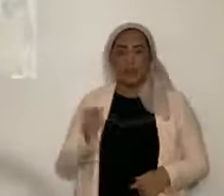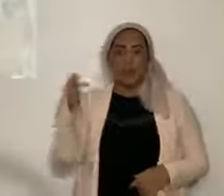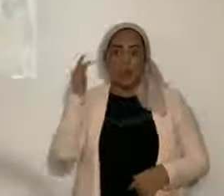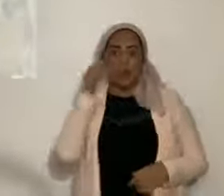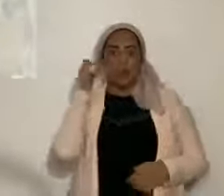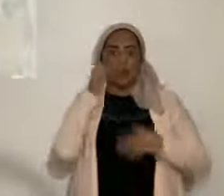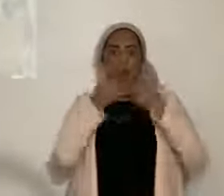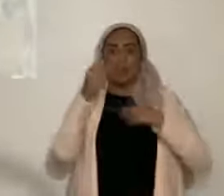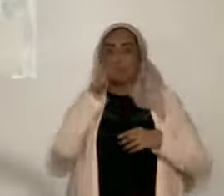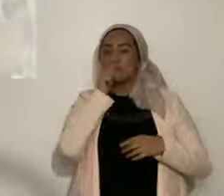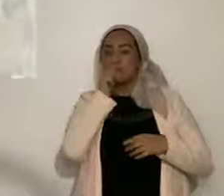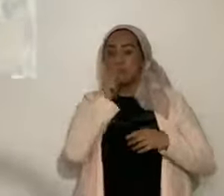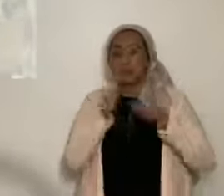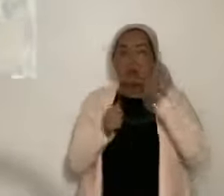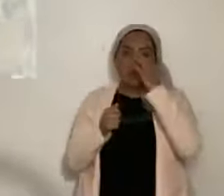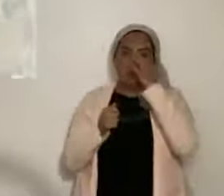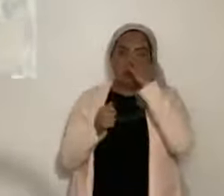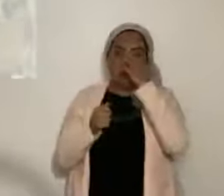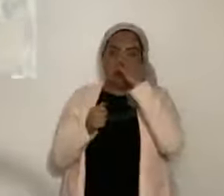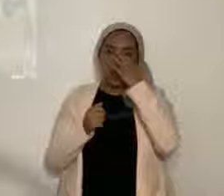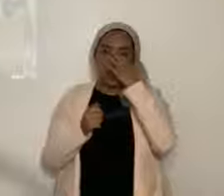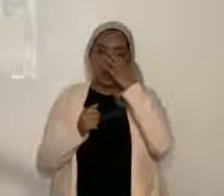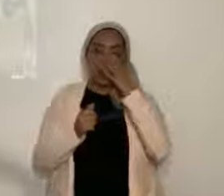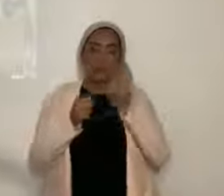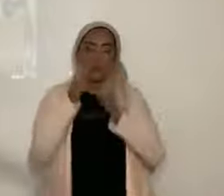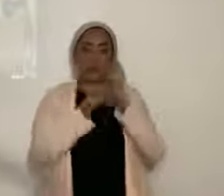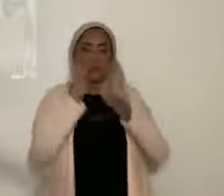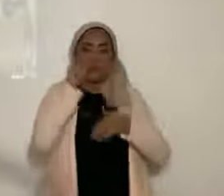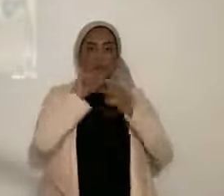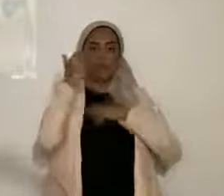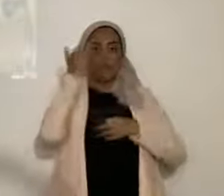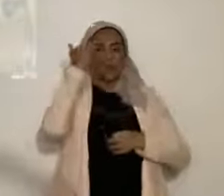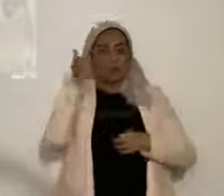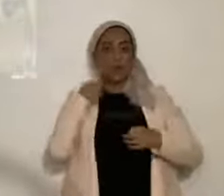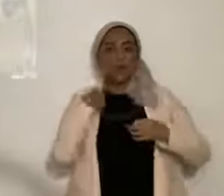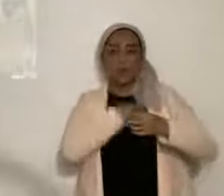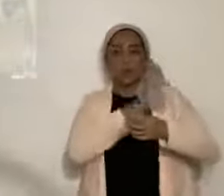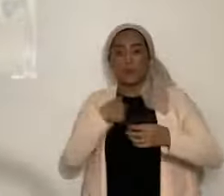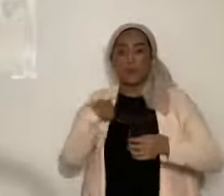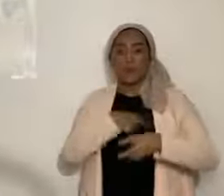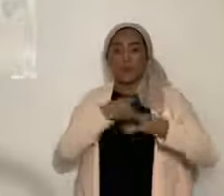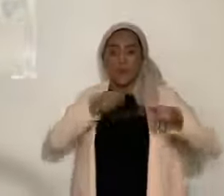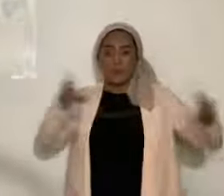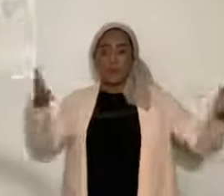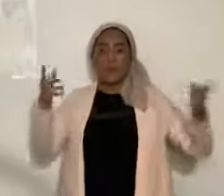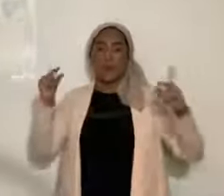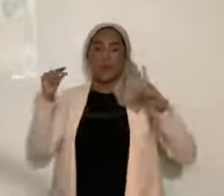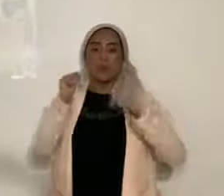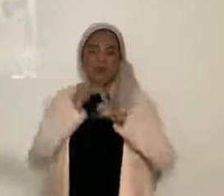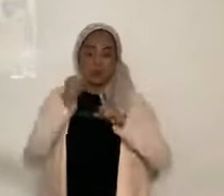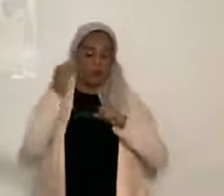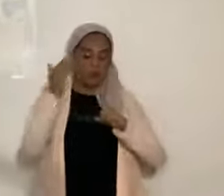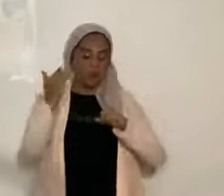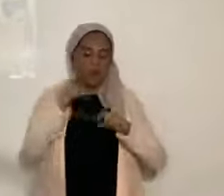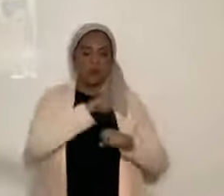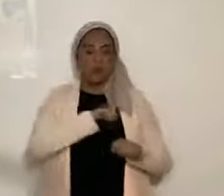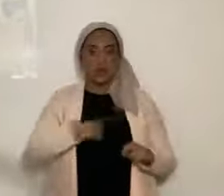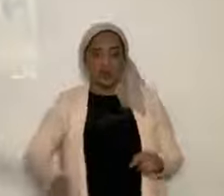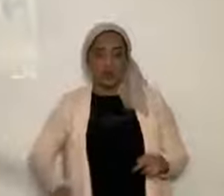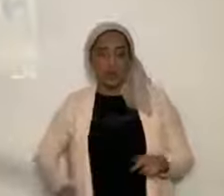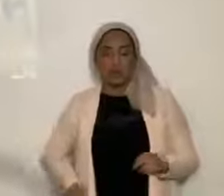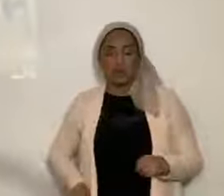cosas, misterios. 1 Tesalonicenses 4:15. Por lo cual os decimos esto en palabra del Adón.